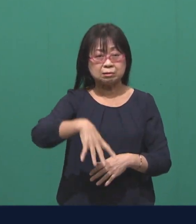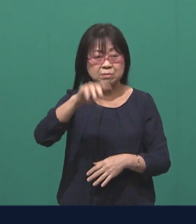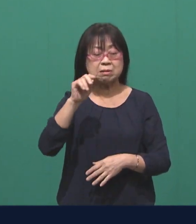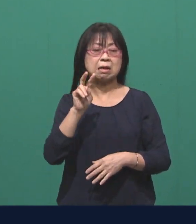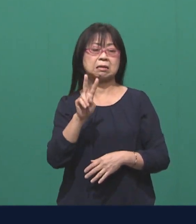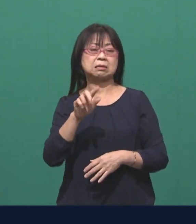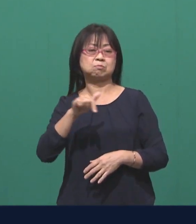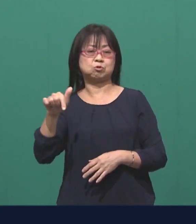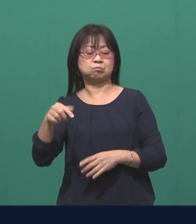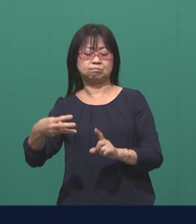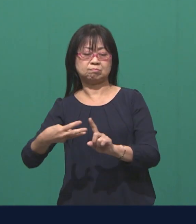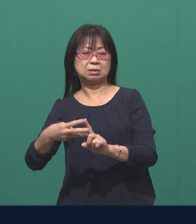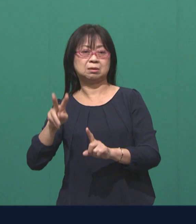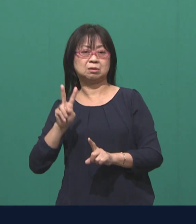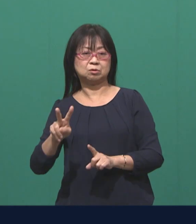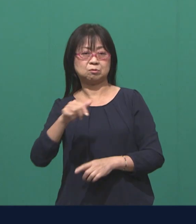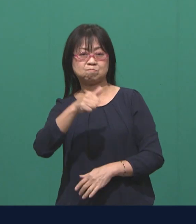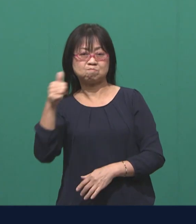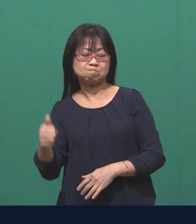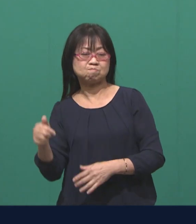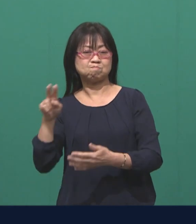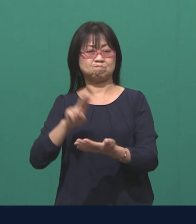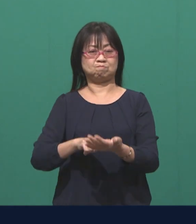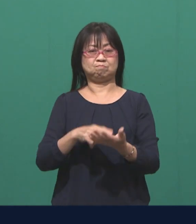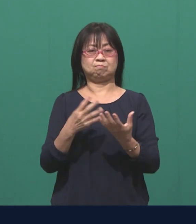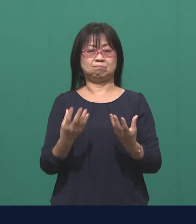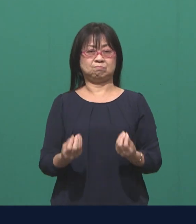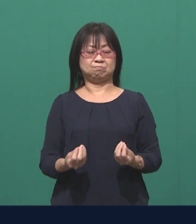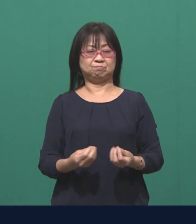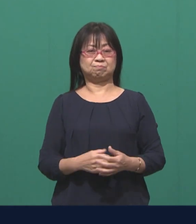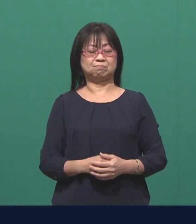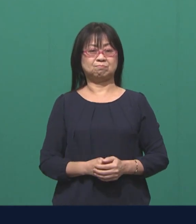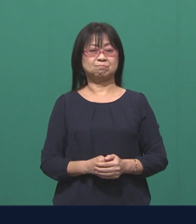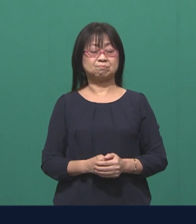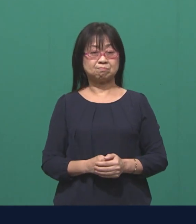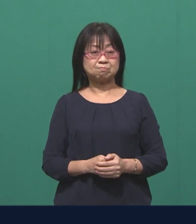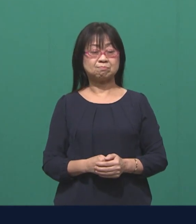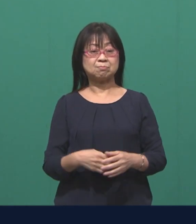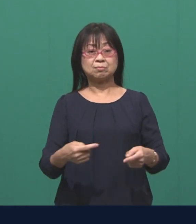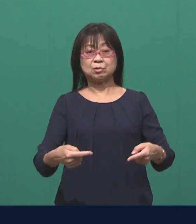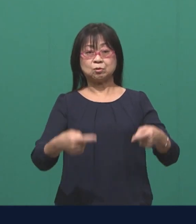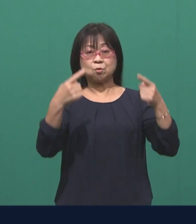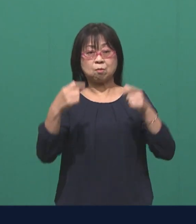ーグ創設以来初めての2部 B2 降格となりました。